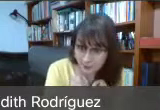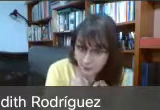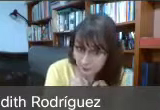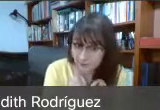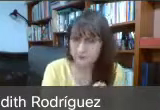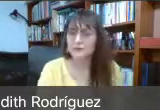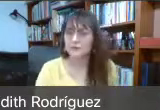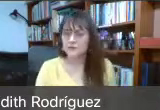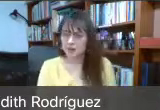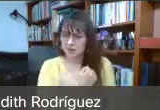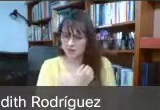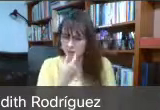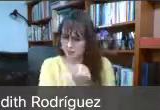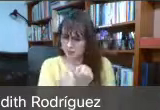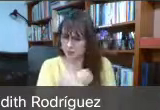cápsulas de amor, ¿verdad?